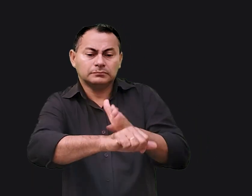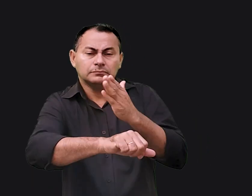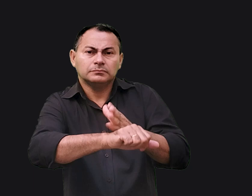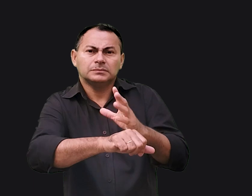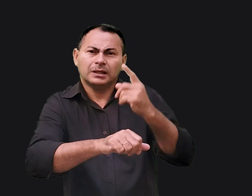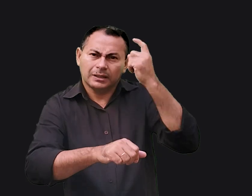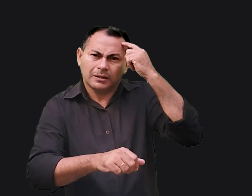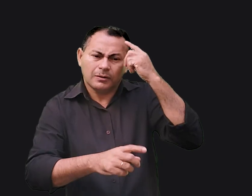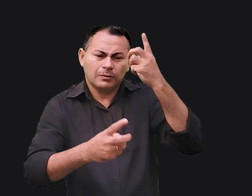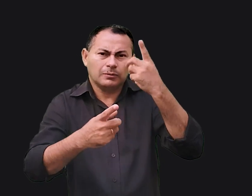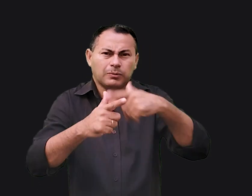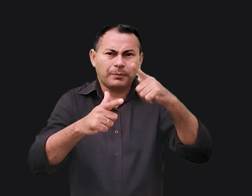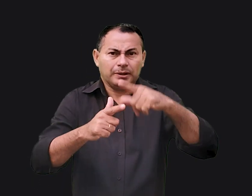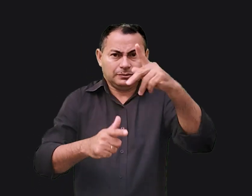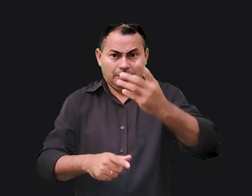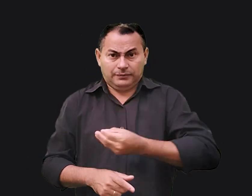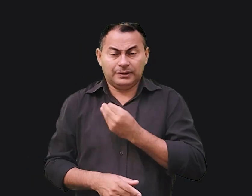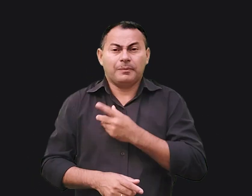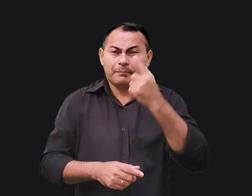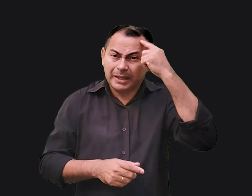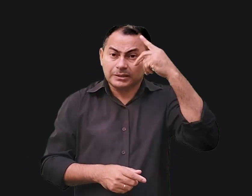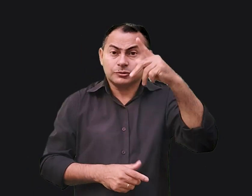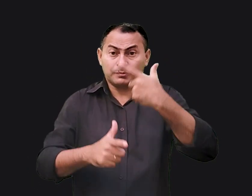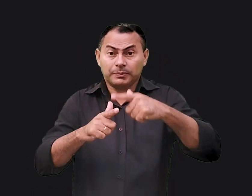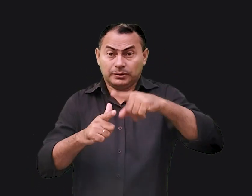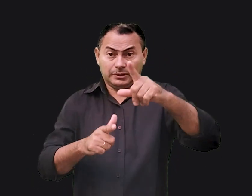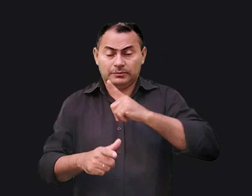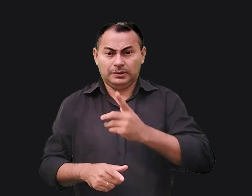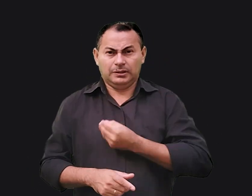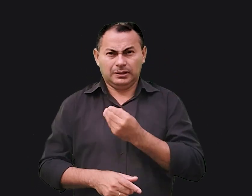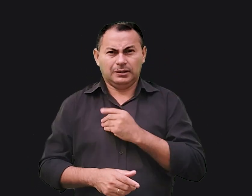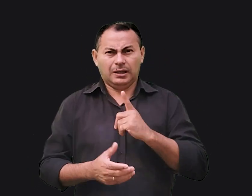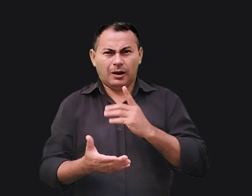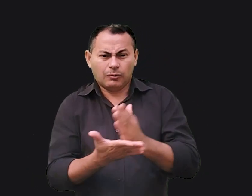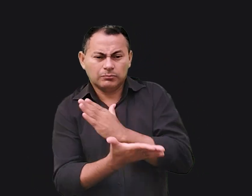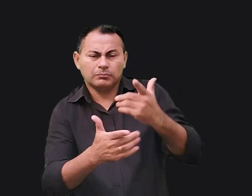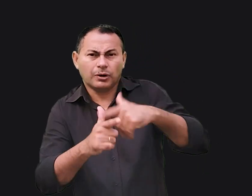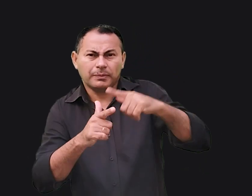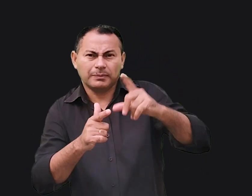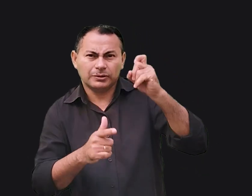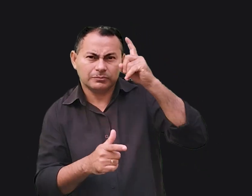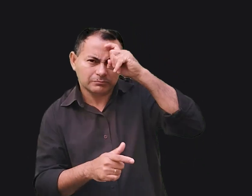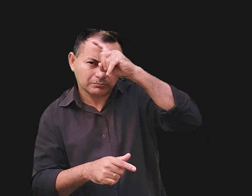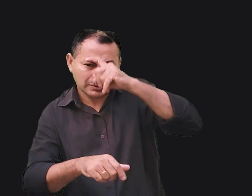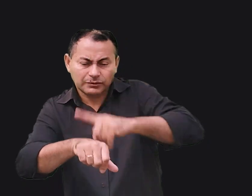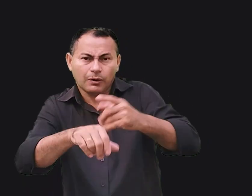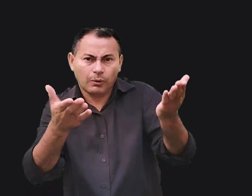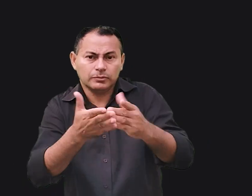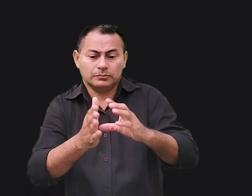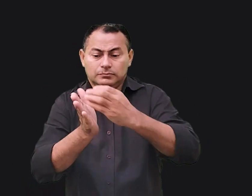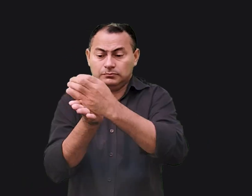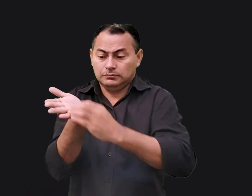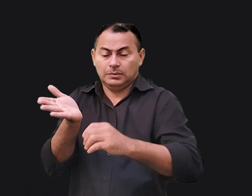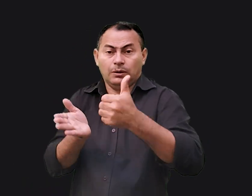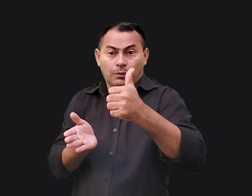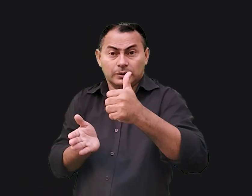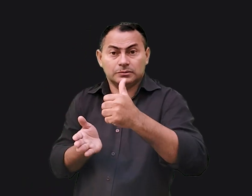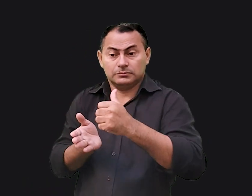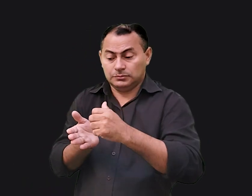aplicação, pense nas tempestades que você tem enfrentado. Você está passando por uma tempestade hoje? O capítulo 11 de João nos ensina